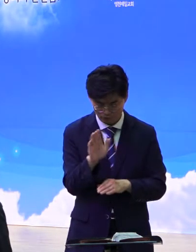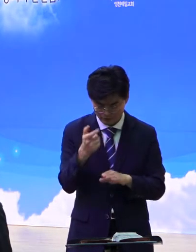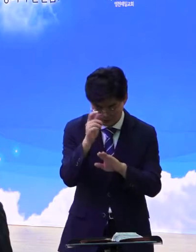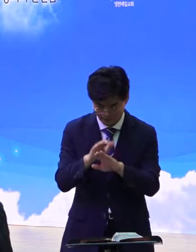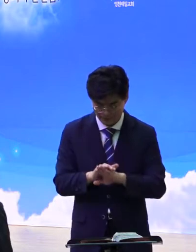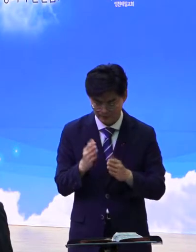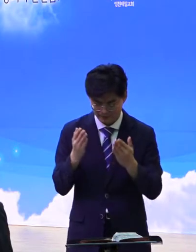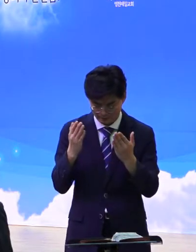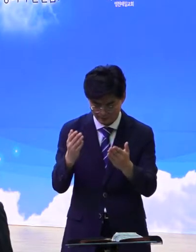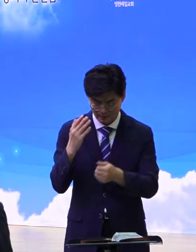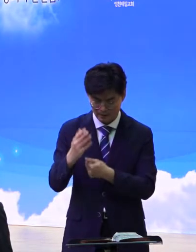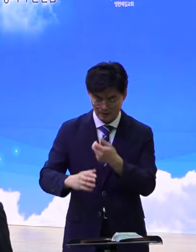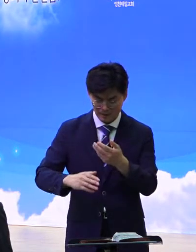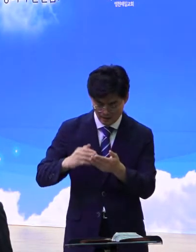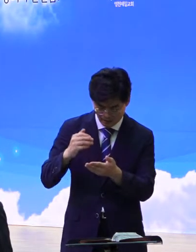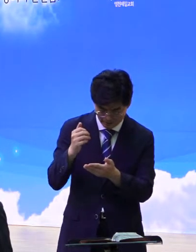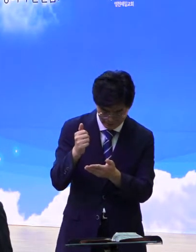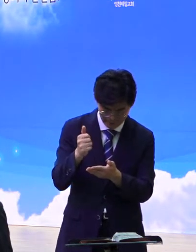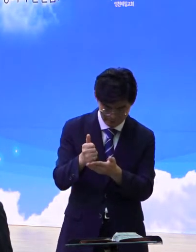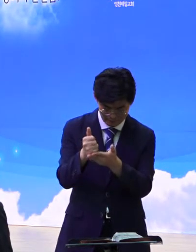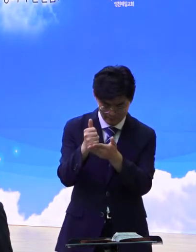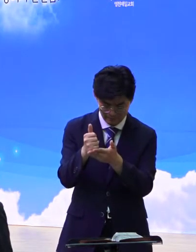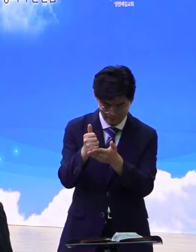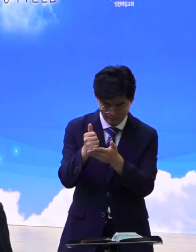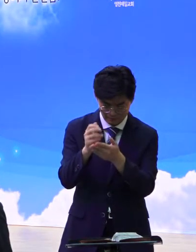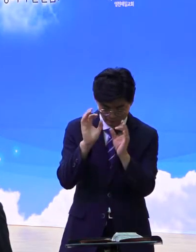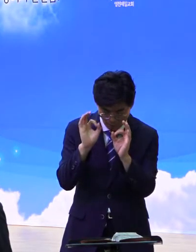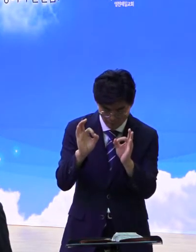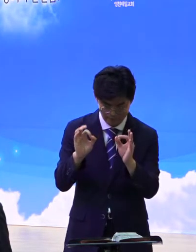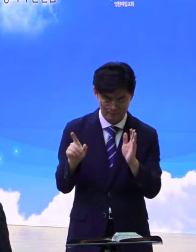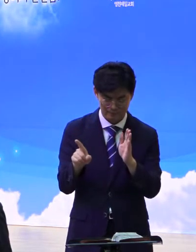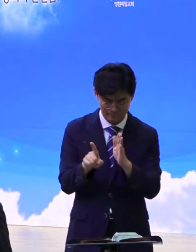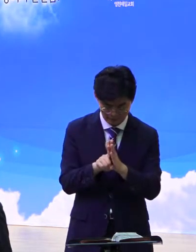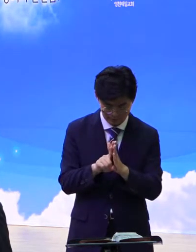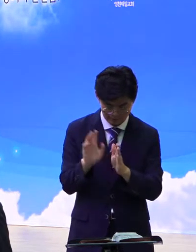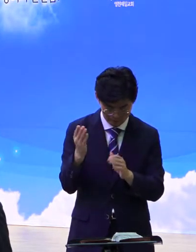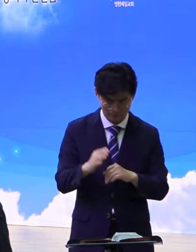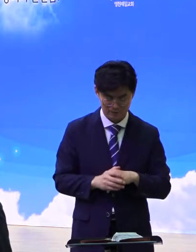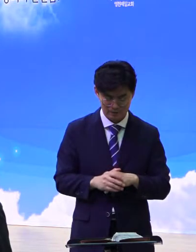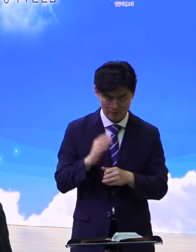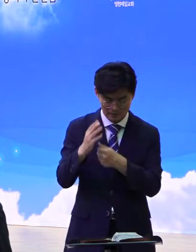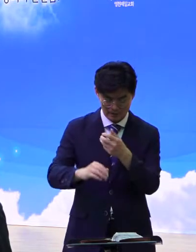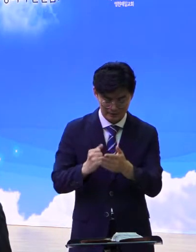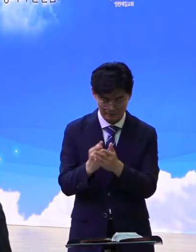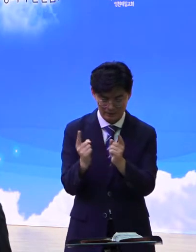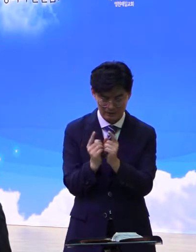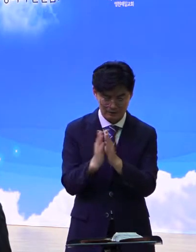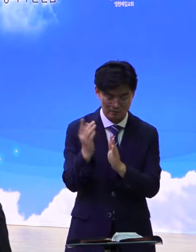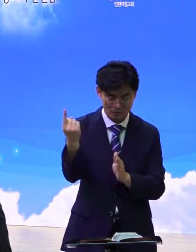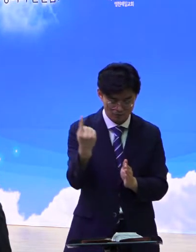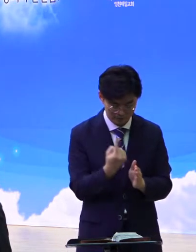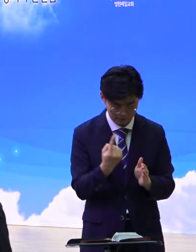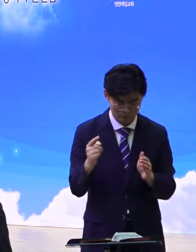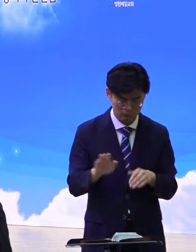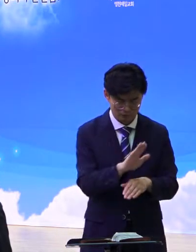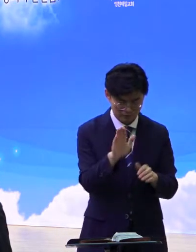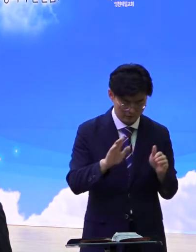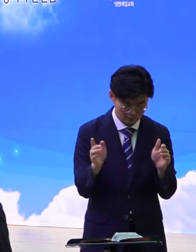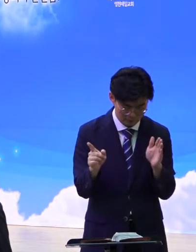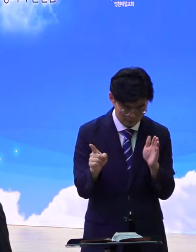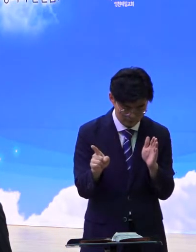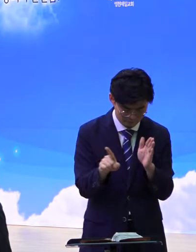결단한 우리의 결단이 온전히 주님의 손에 붙들려서 우리 교회에 모여진 이 예물과